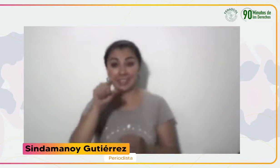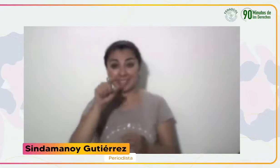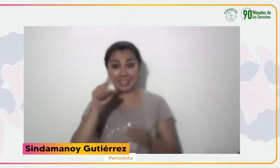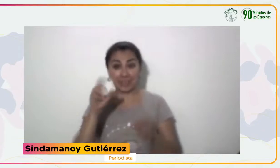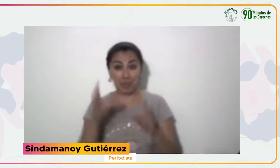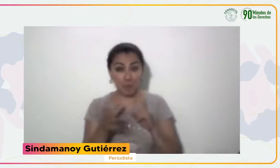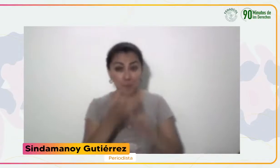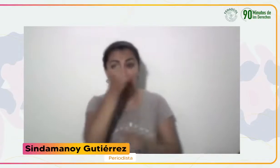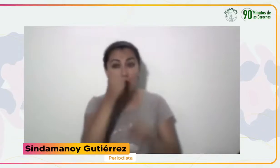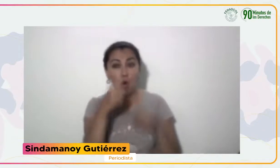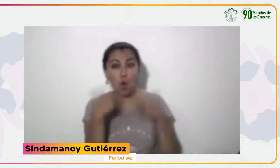Perfecto.